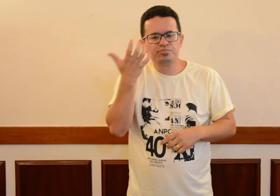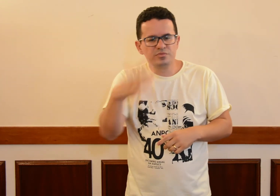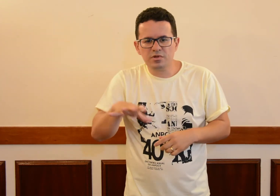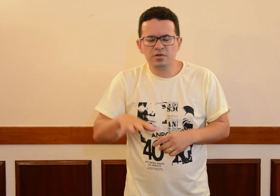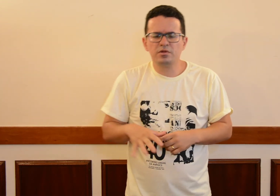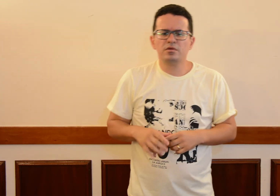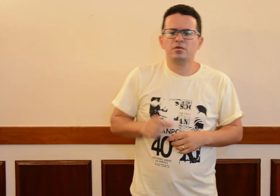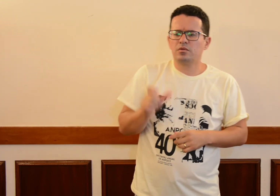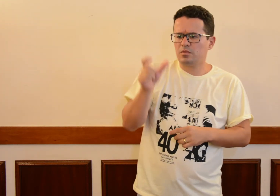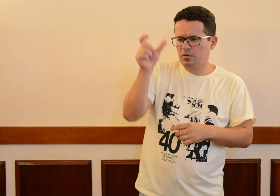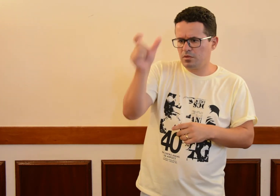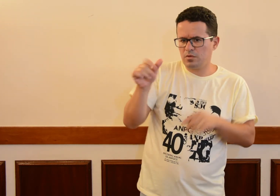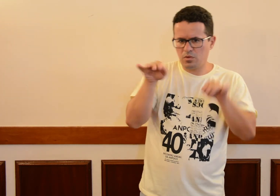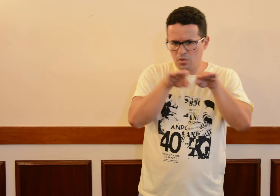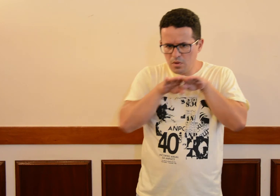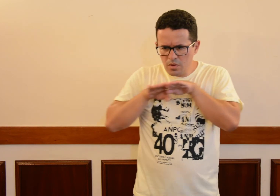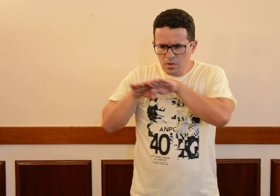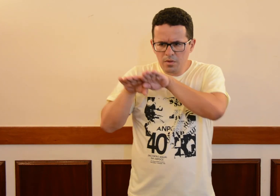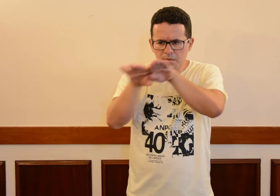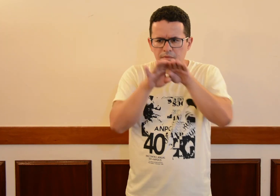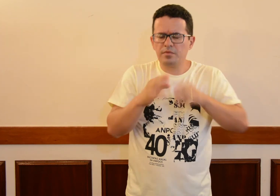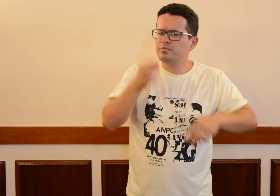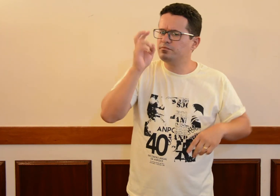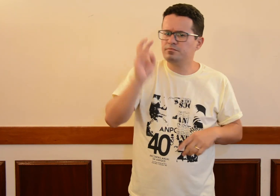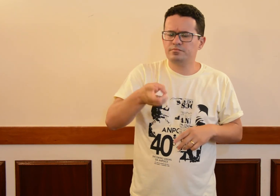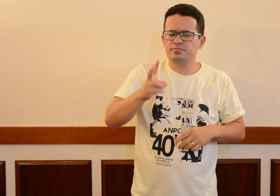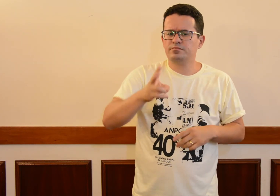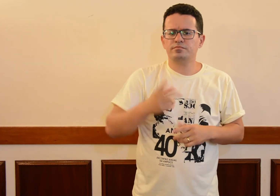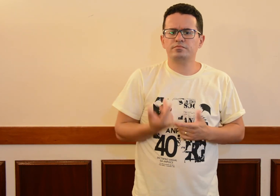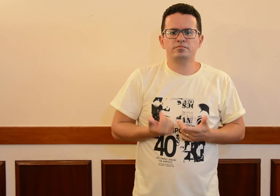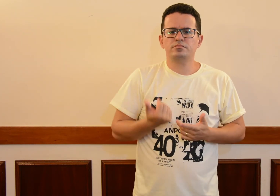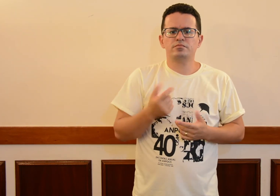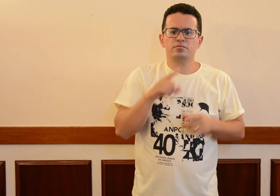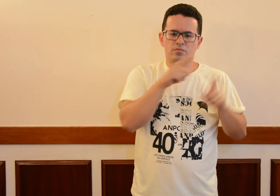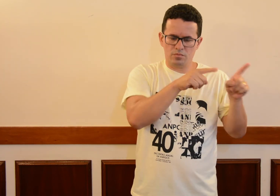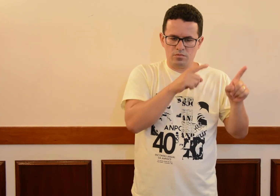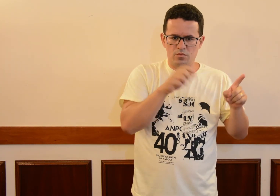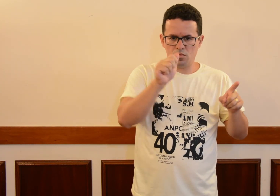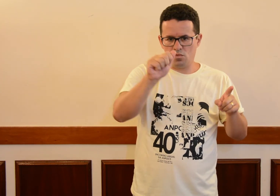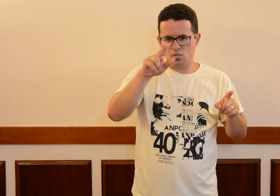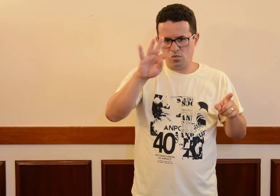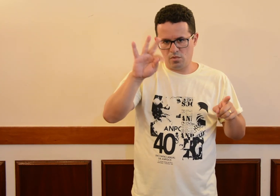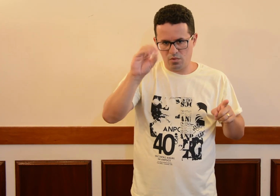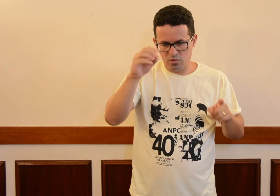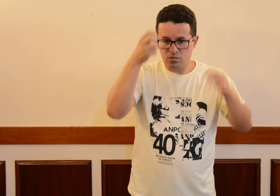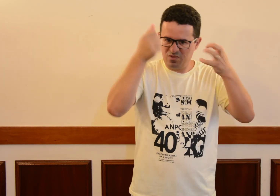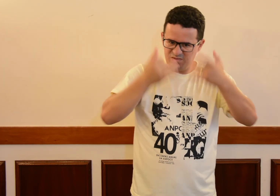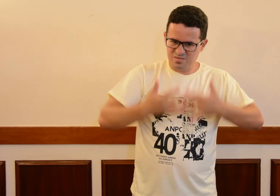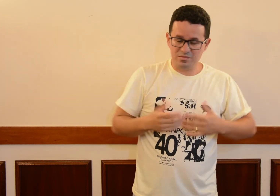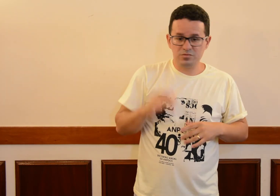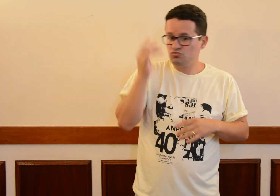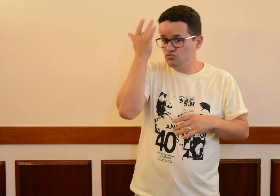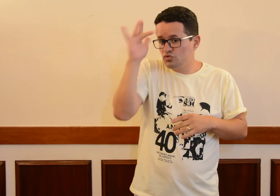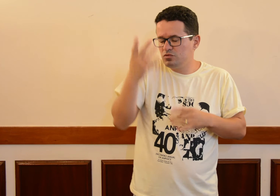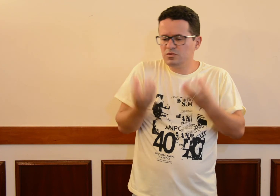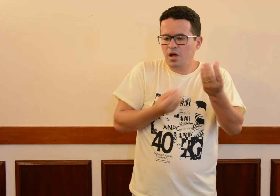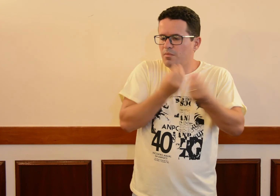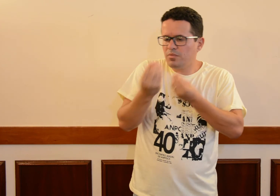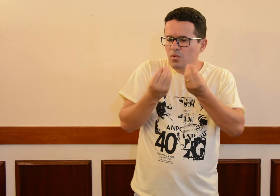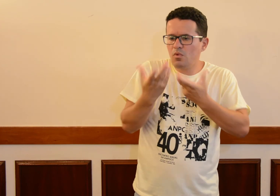estereotipada e homogeneizante, decorrendo em grande parte, segundo Fitzgerald, por não sabermos muito sobre ele, e menos ainda